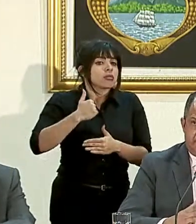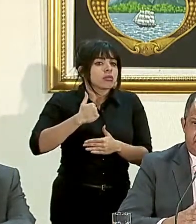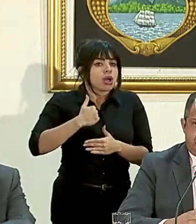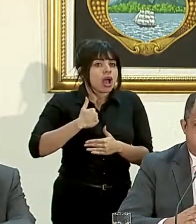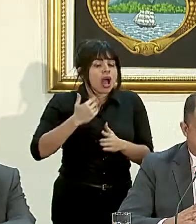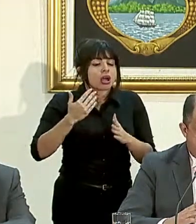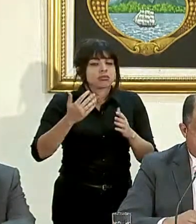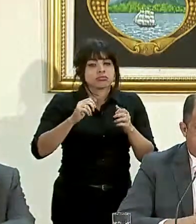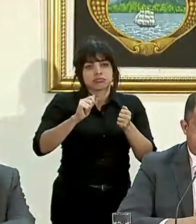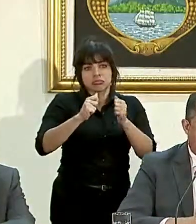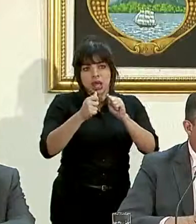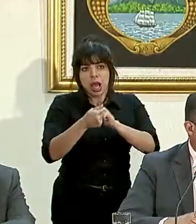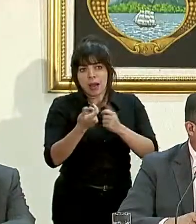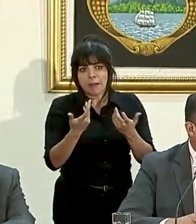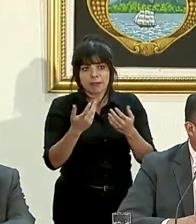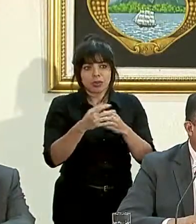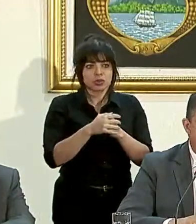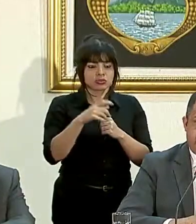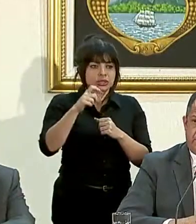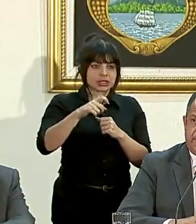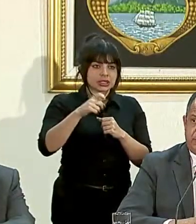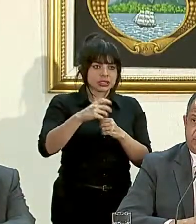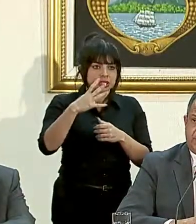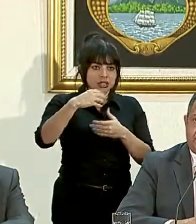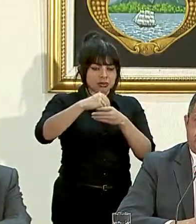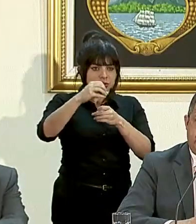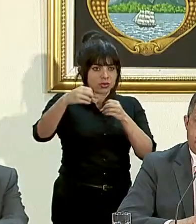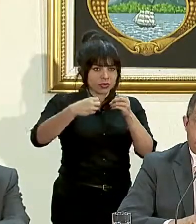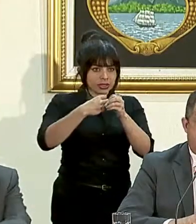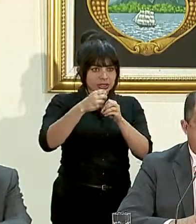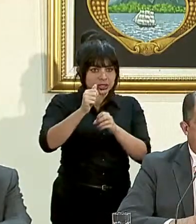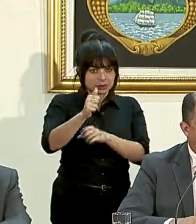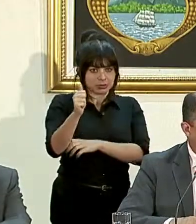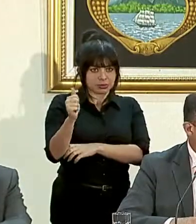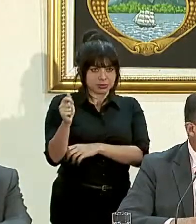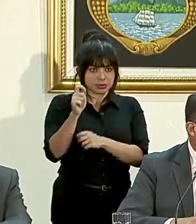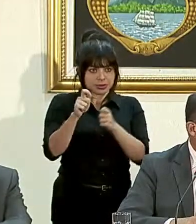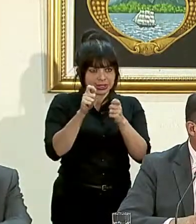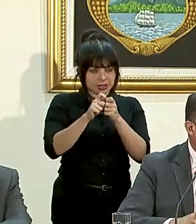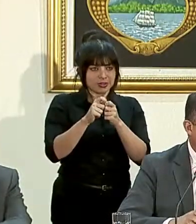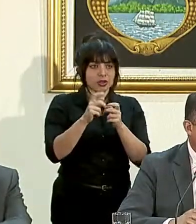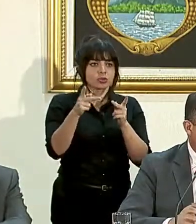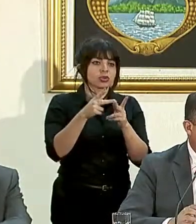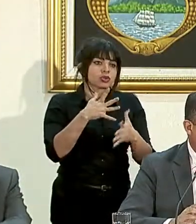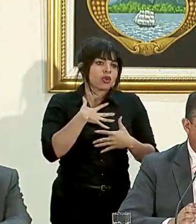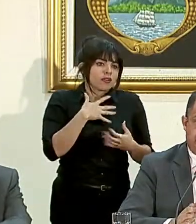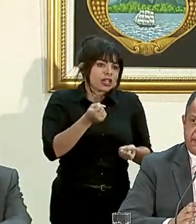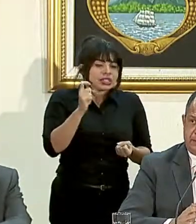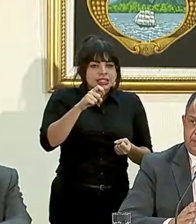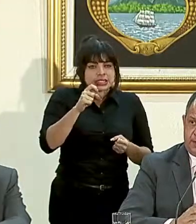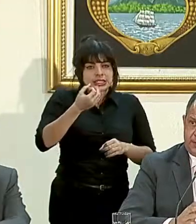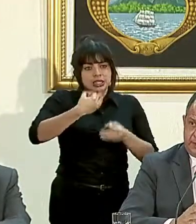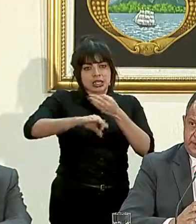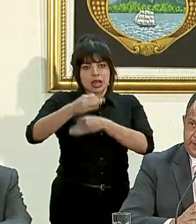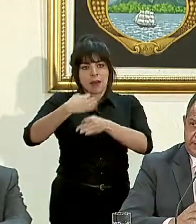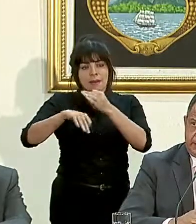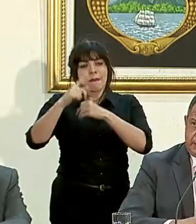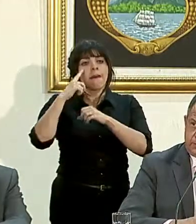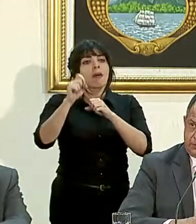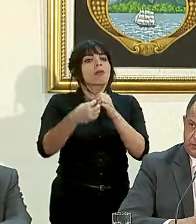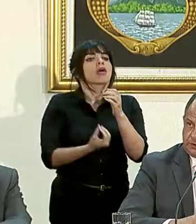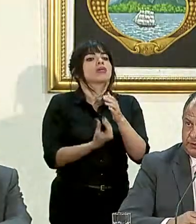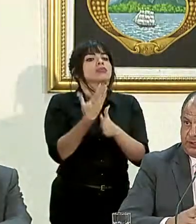los cambios indispensables en los despachos correspondientes, en los cargos de confianza necesarios para que se puedan